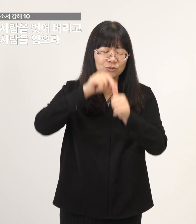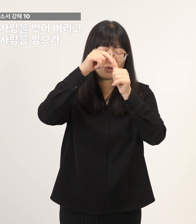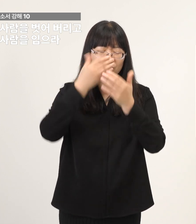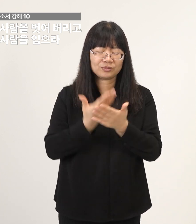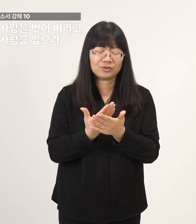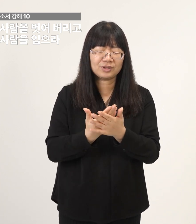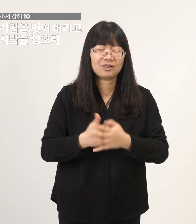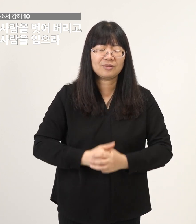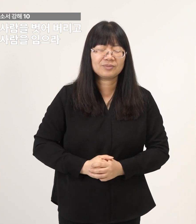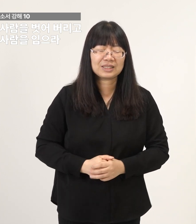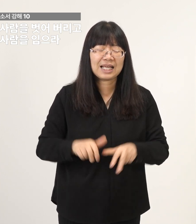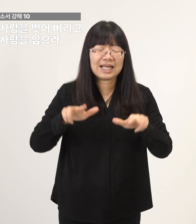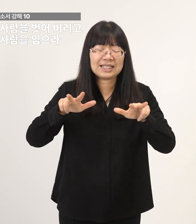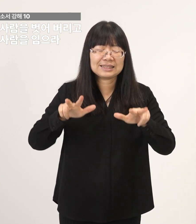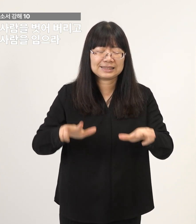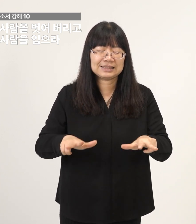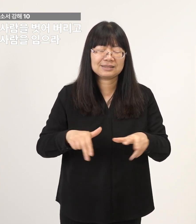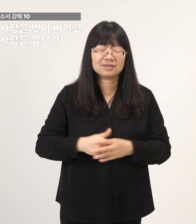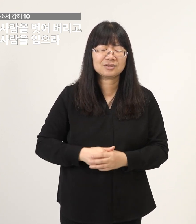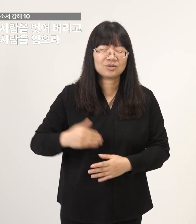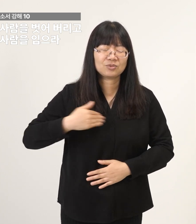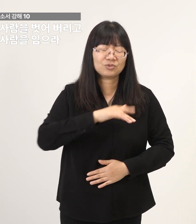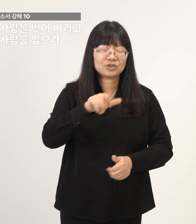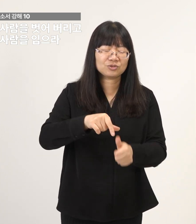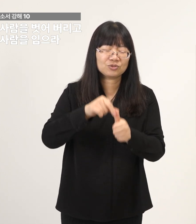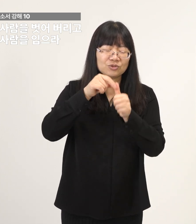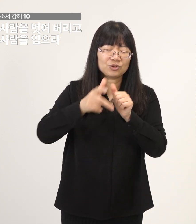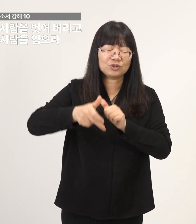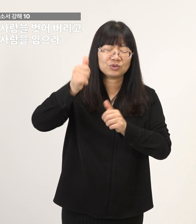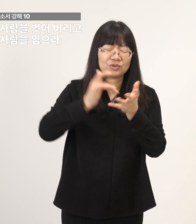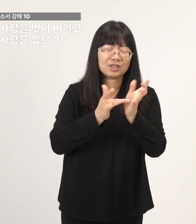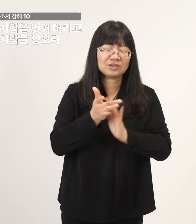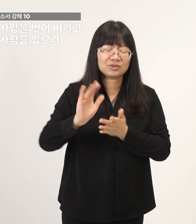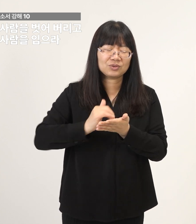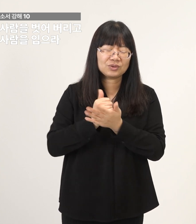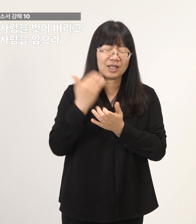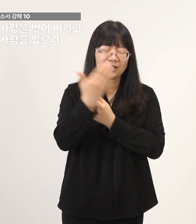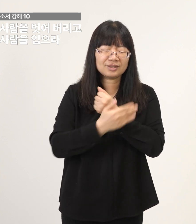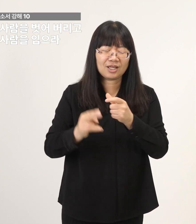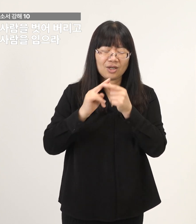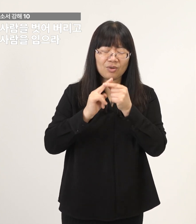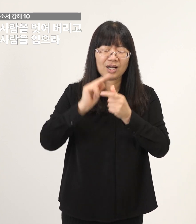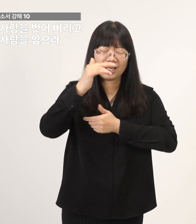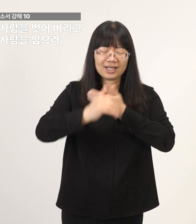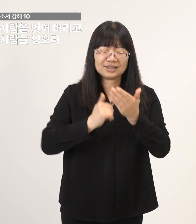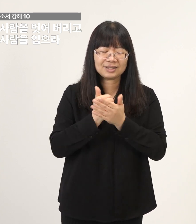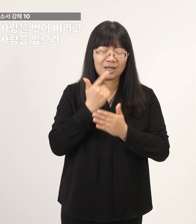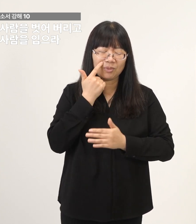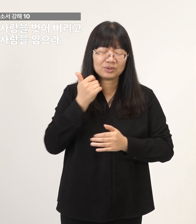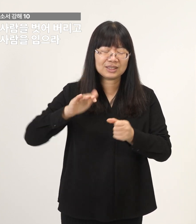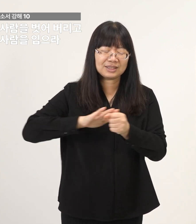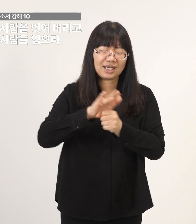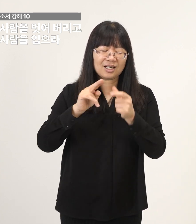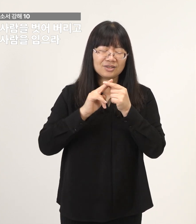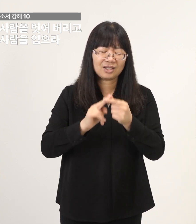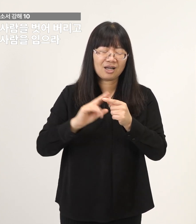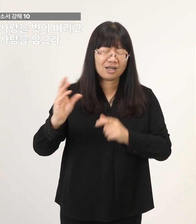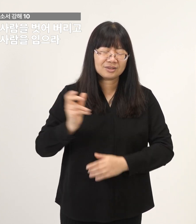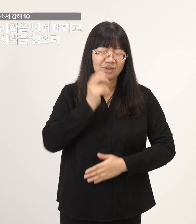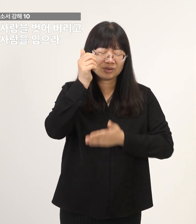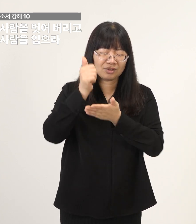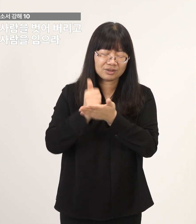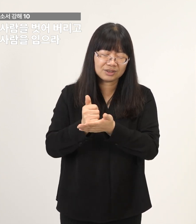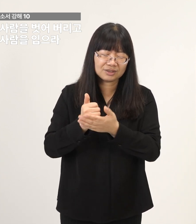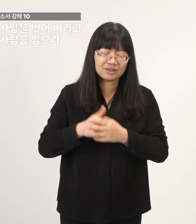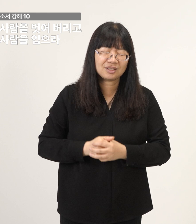주시옵소서. 지금은 우리 구주 예수 그리스도의 은혜와 하나님 아버지의 사랑과